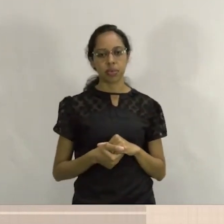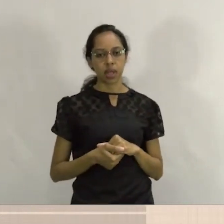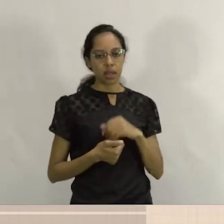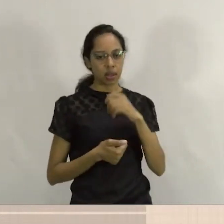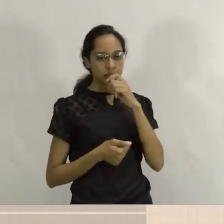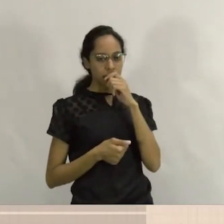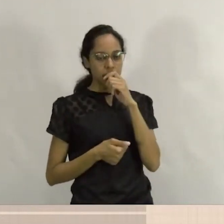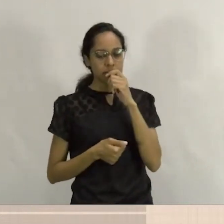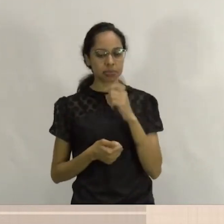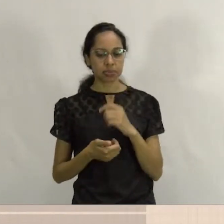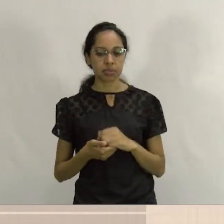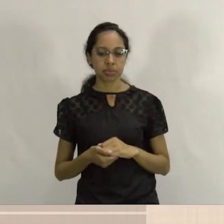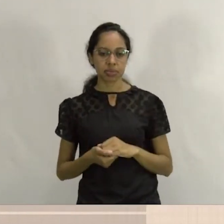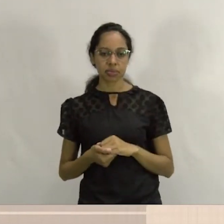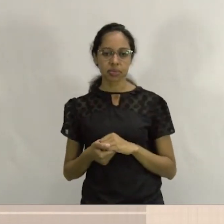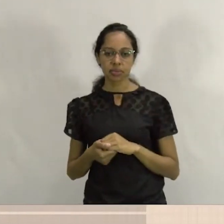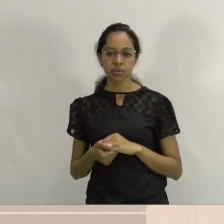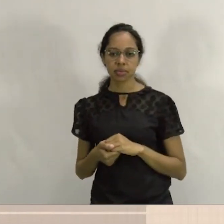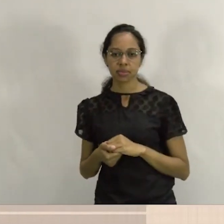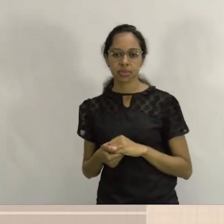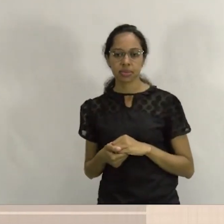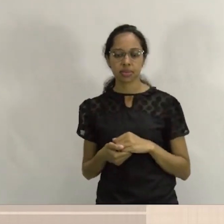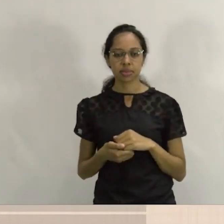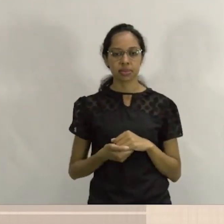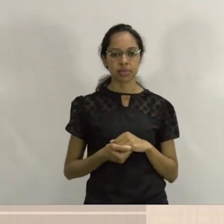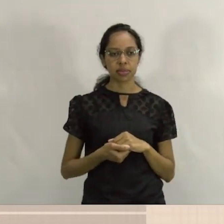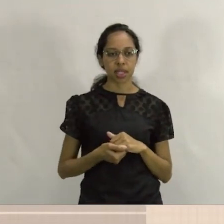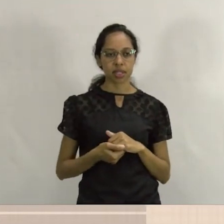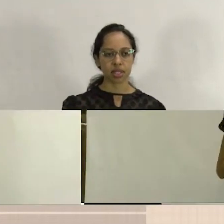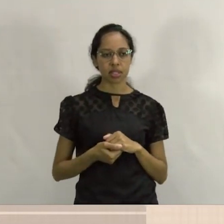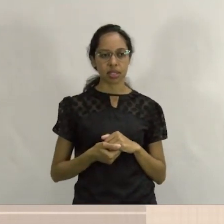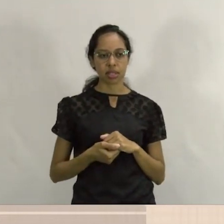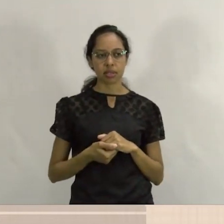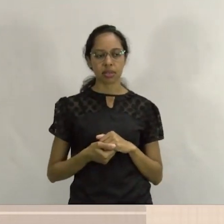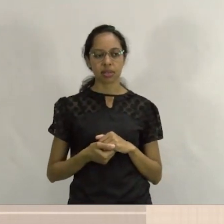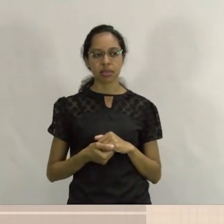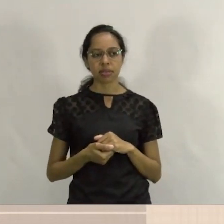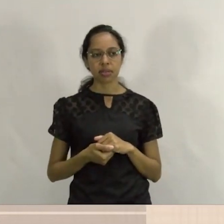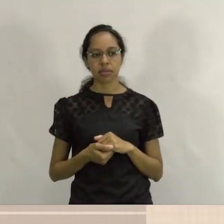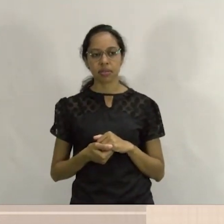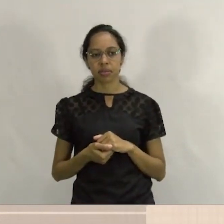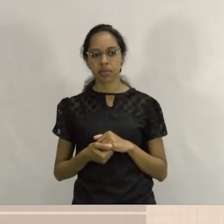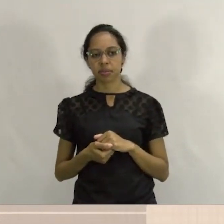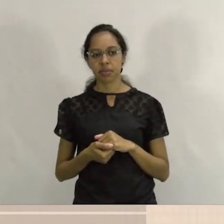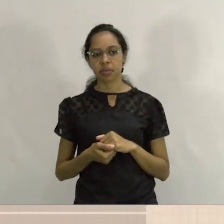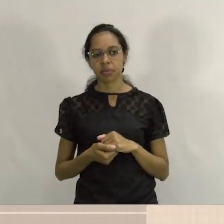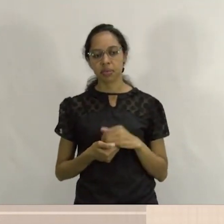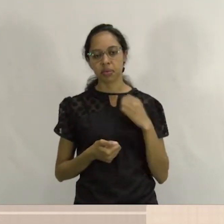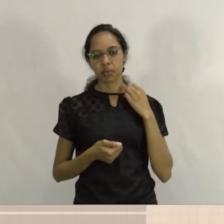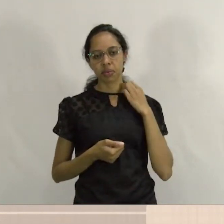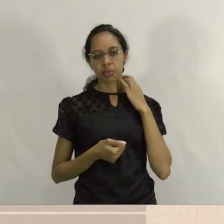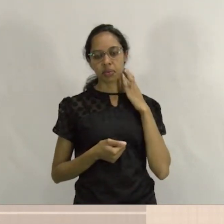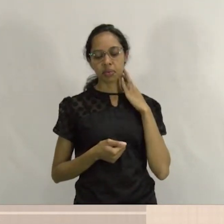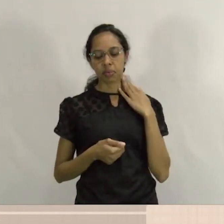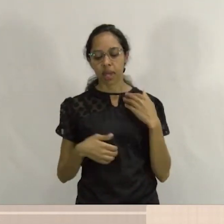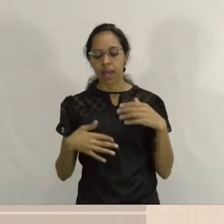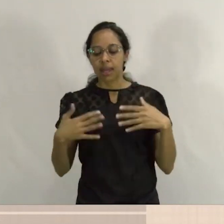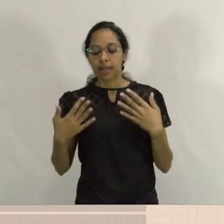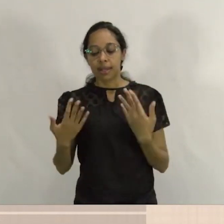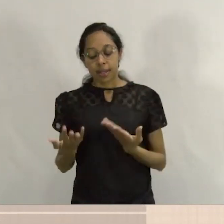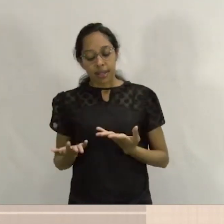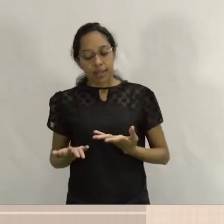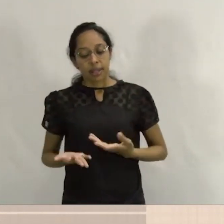a ponto, irmãos, de quando chegou o momento que Paulo foi